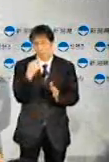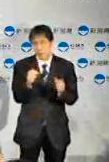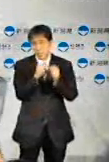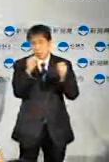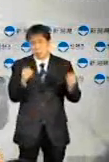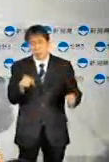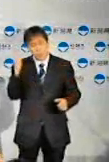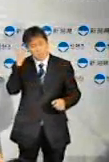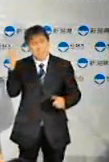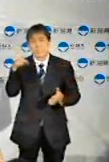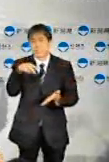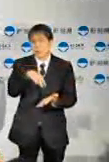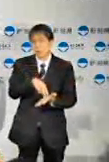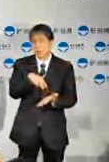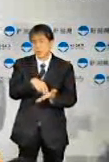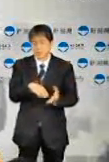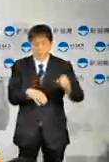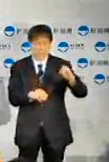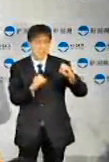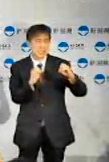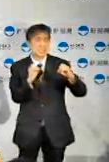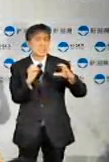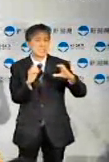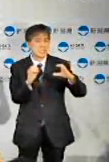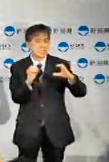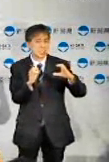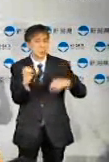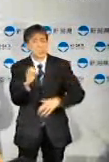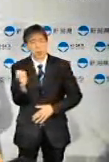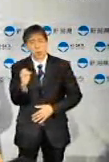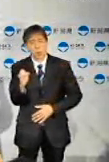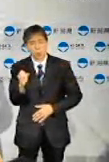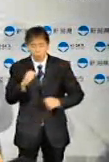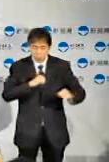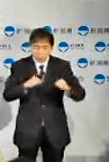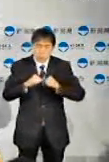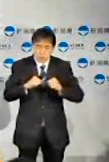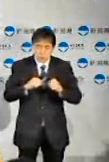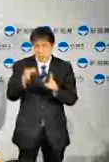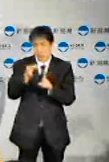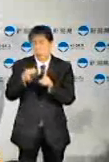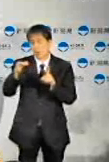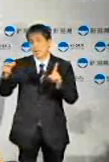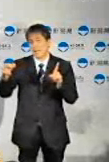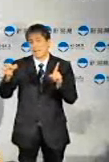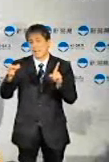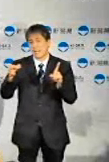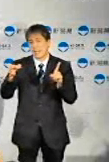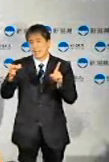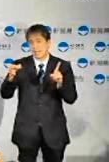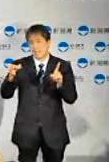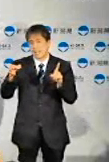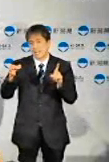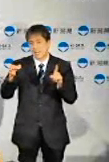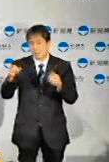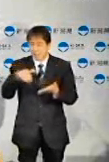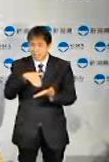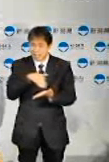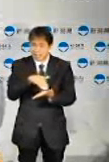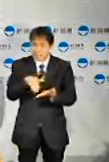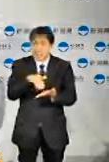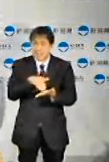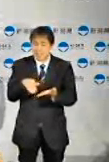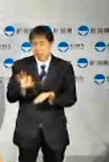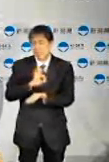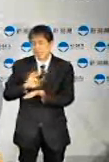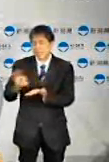ては、あの CO2 脱炭素の取り組みを評価するあの計算はですね、消